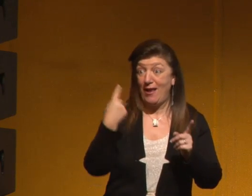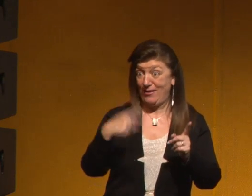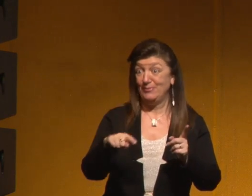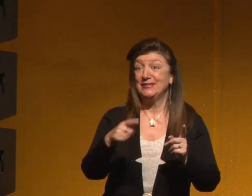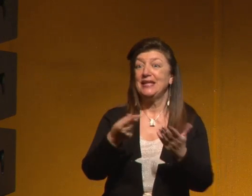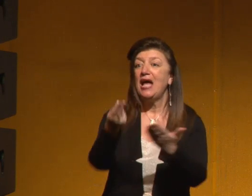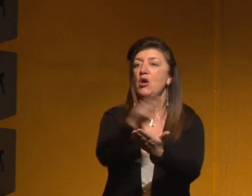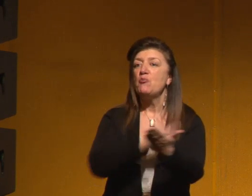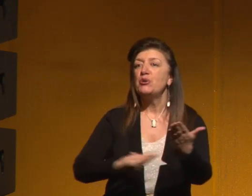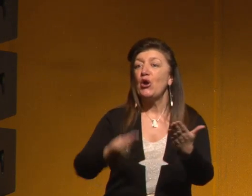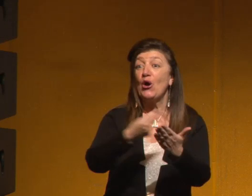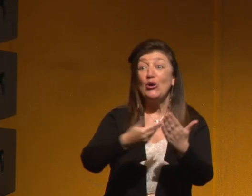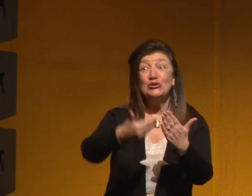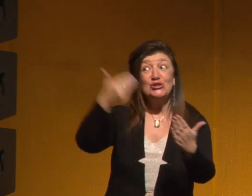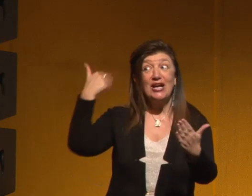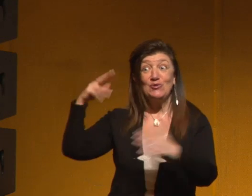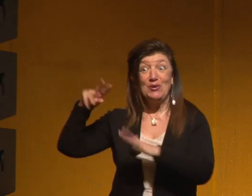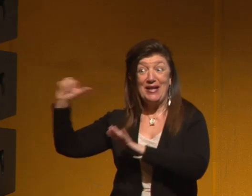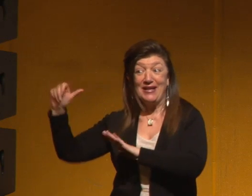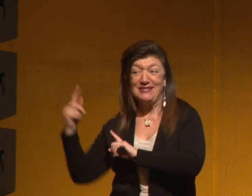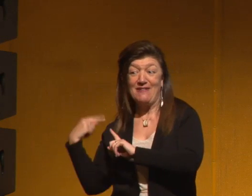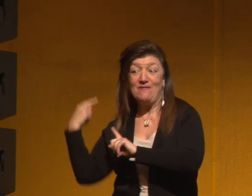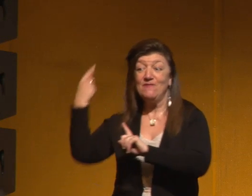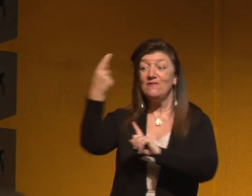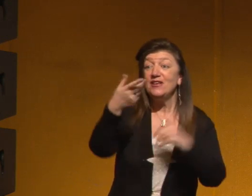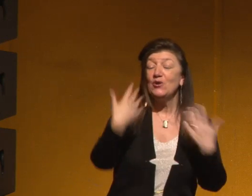di continuare a crederci